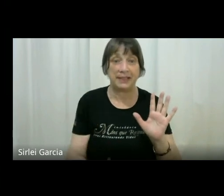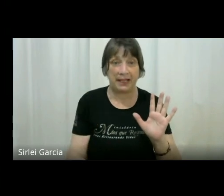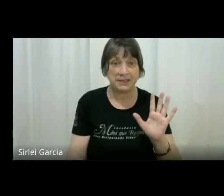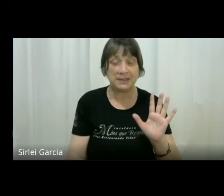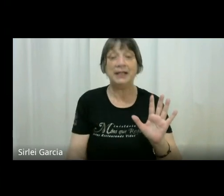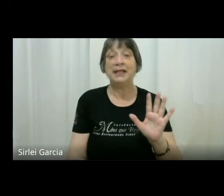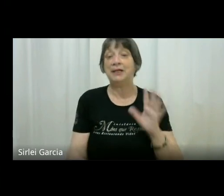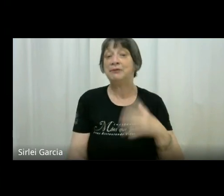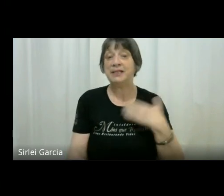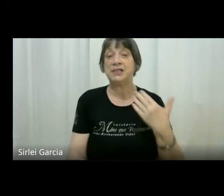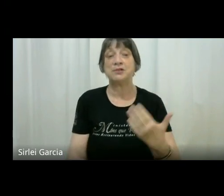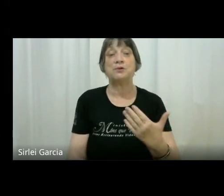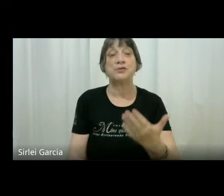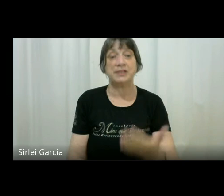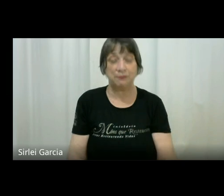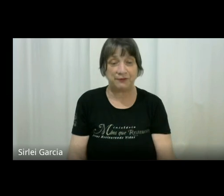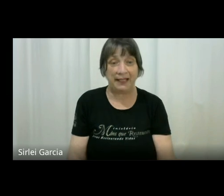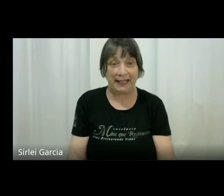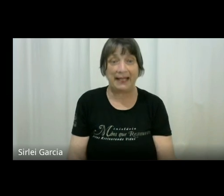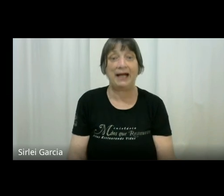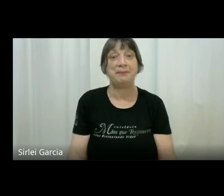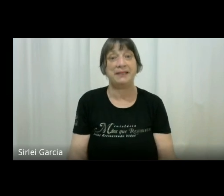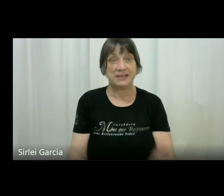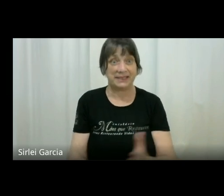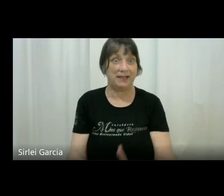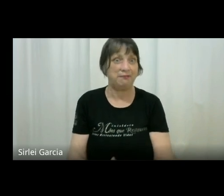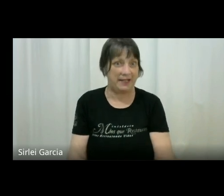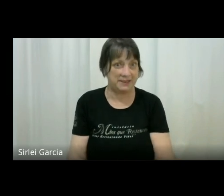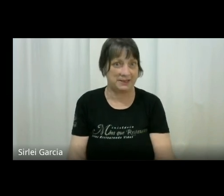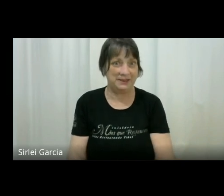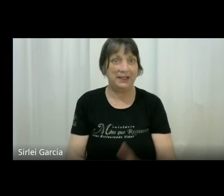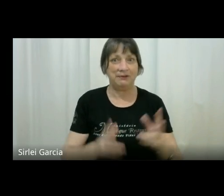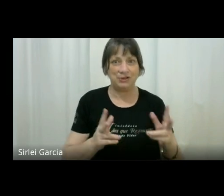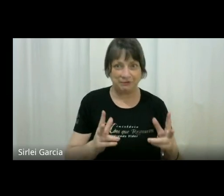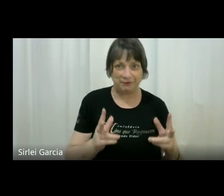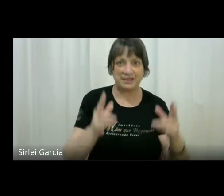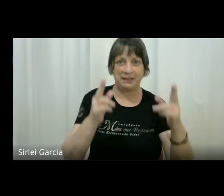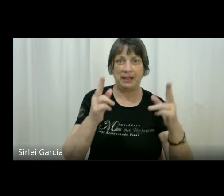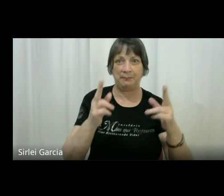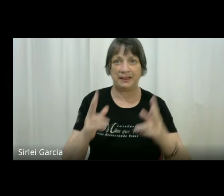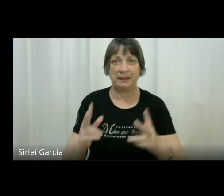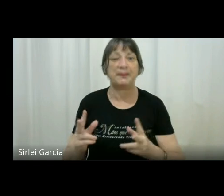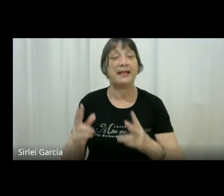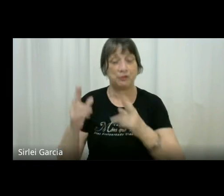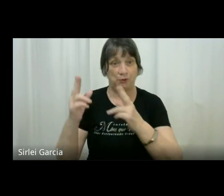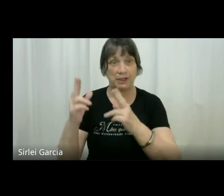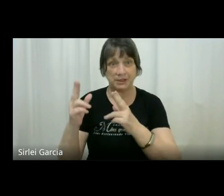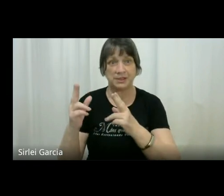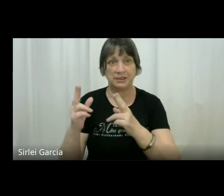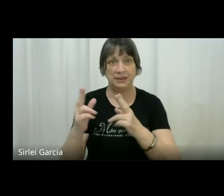os sinais, e eu nem sei se eu consigo falar na rapidez que ela faz. Então, a gente vai fazer